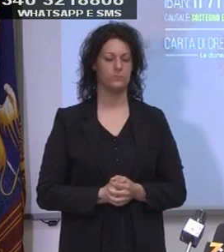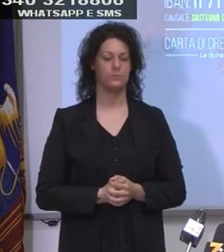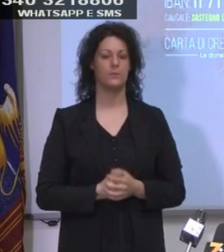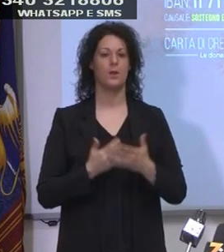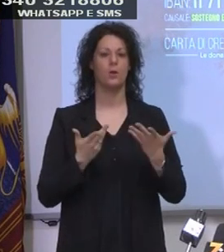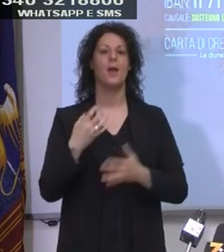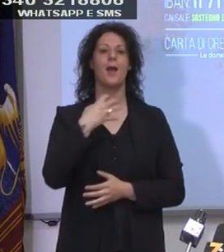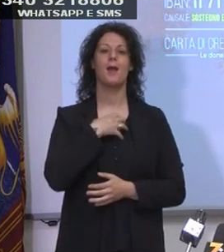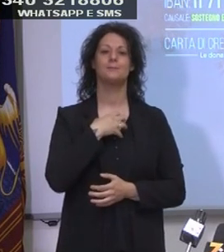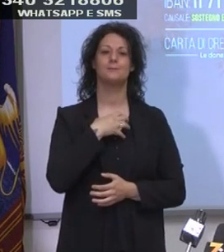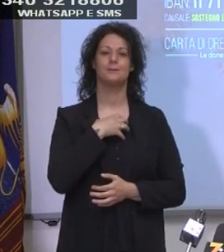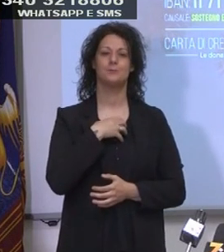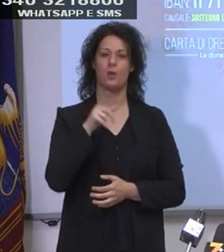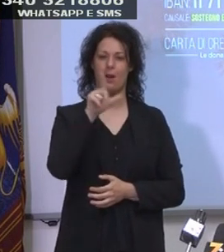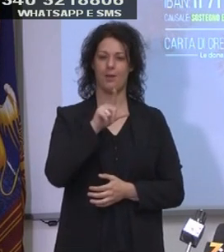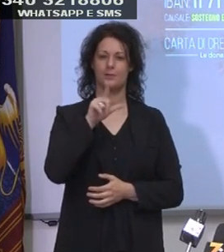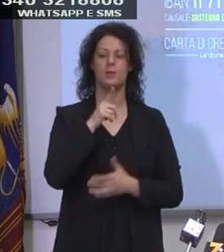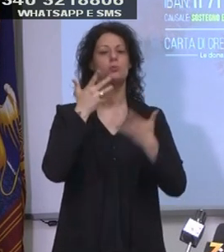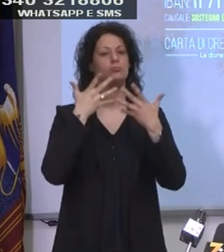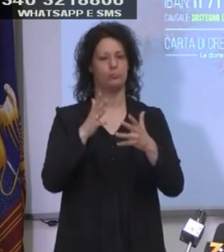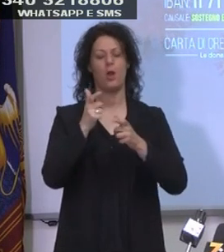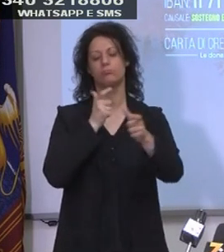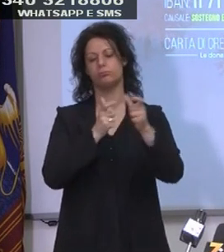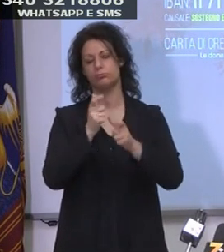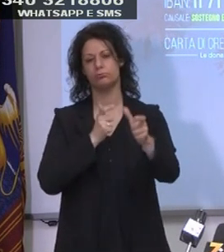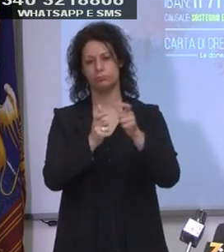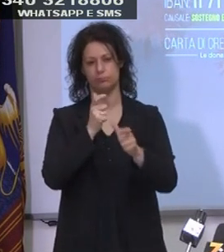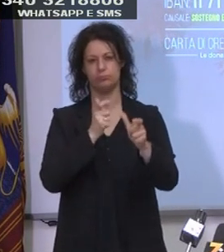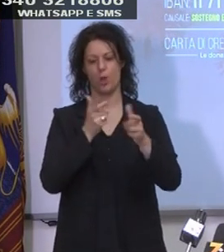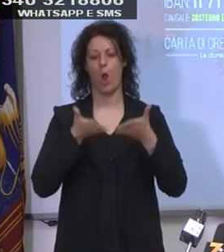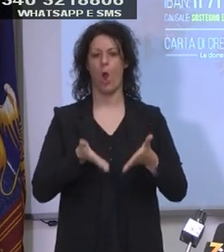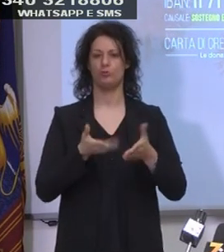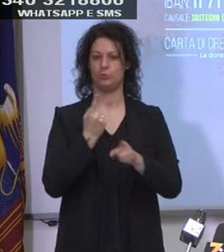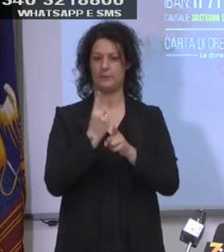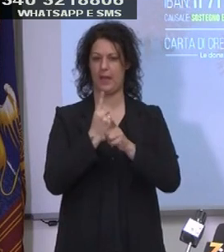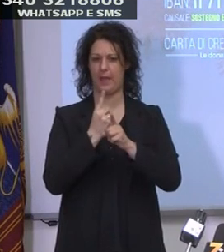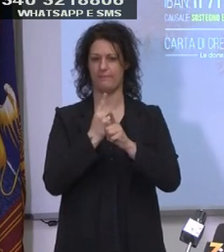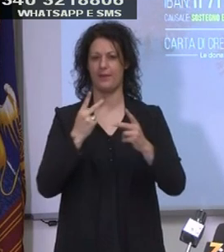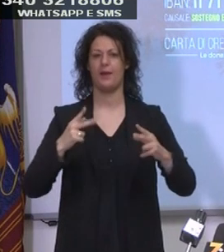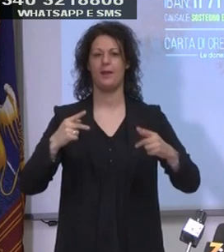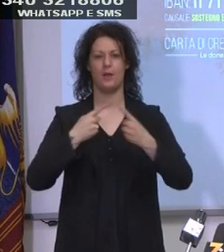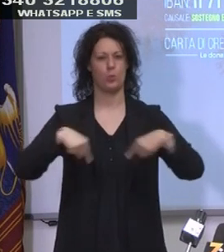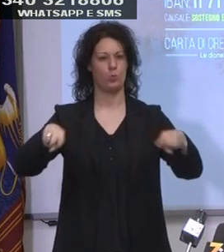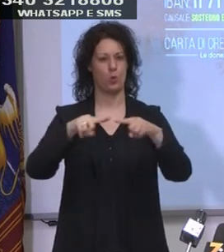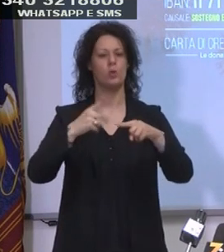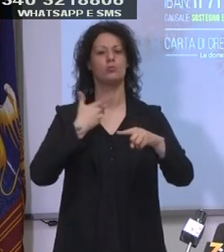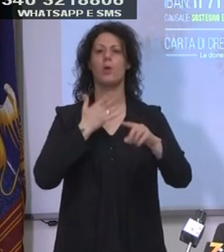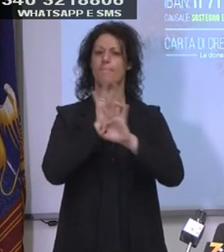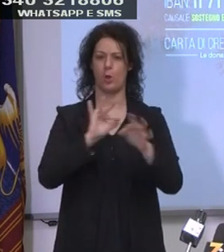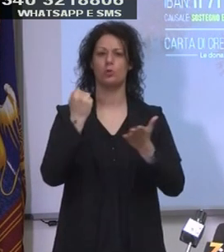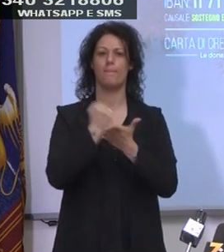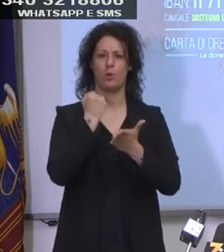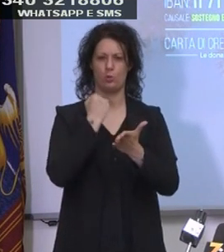Sì, l'assessore ha già sentito l'associazione, mi diceva le incontra oggi. C'è un protocollo, e